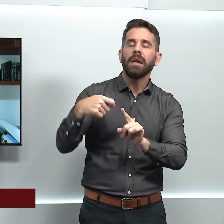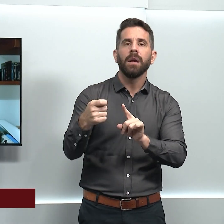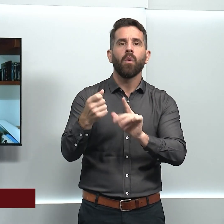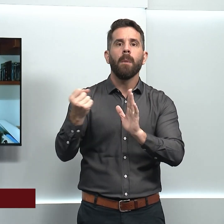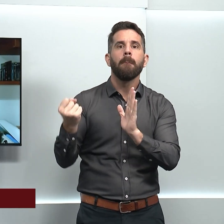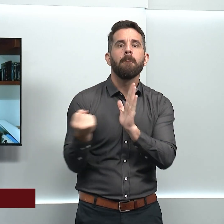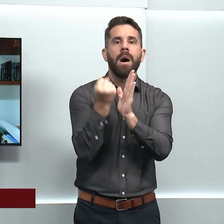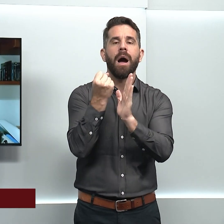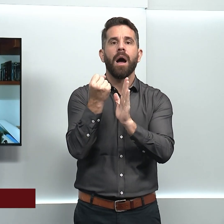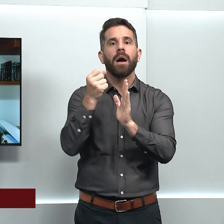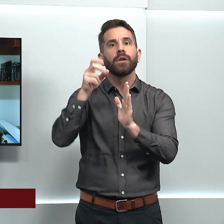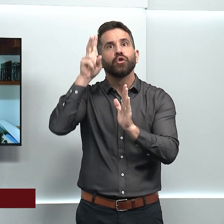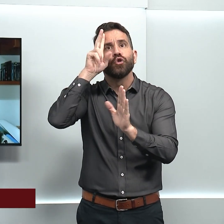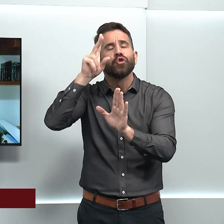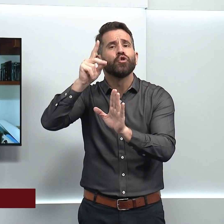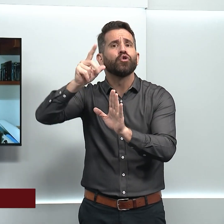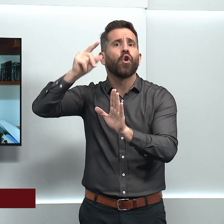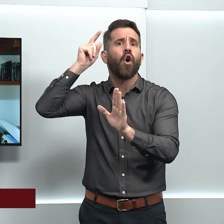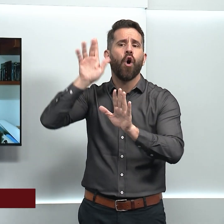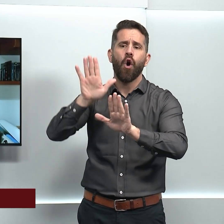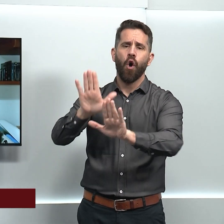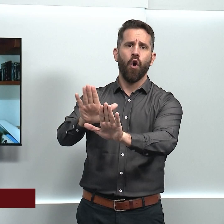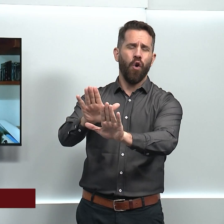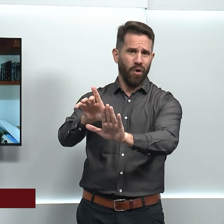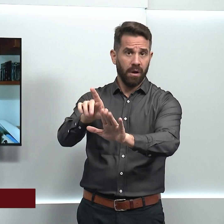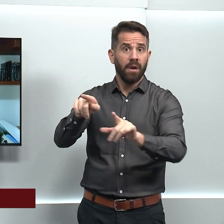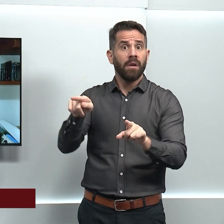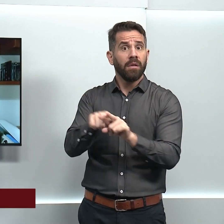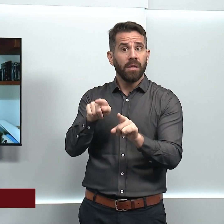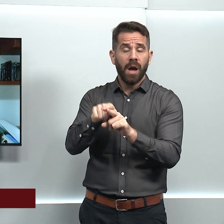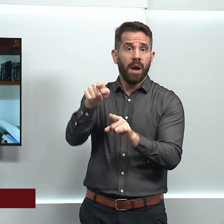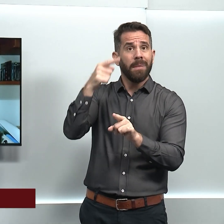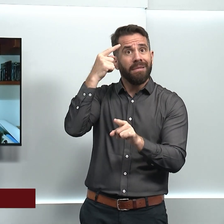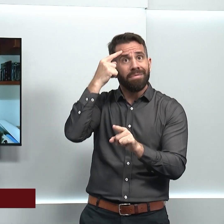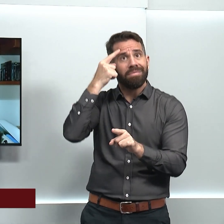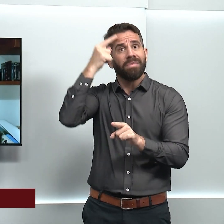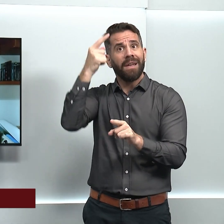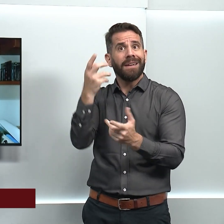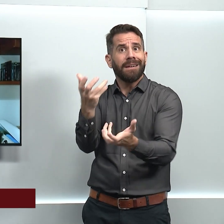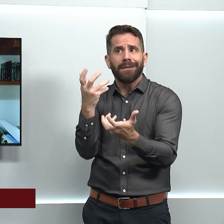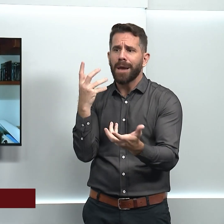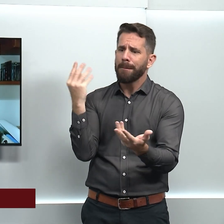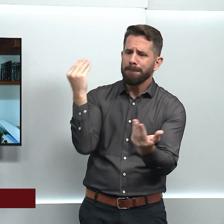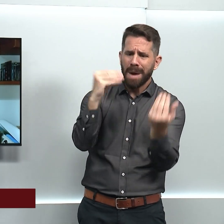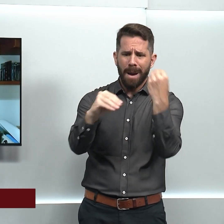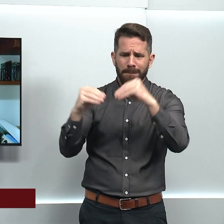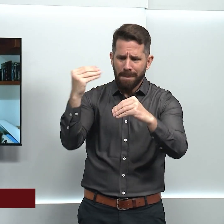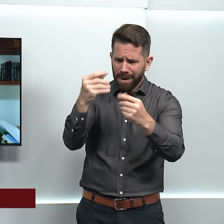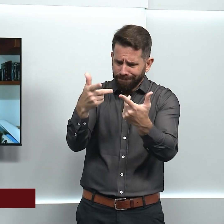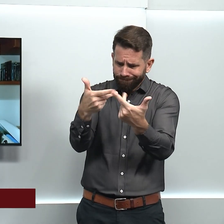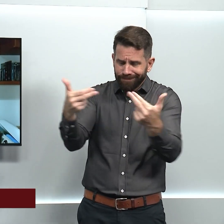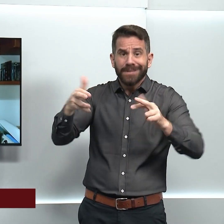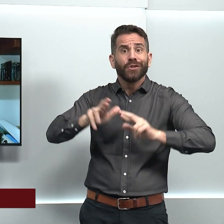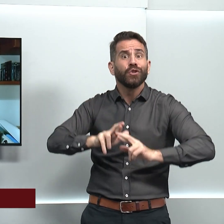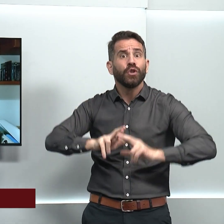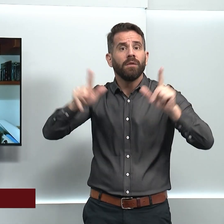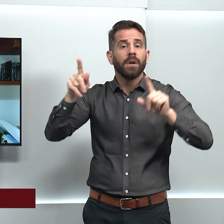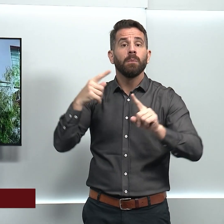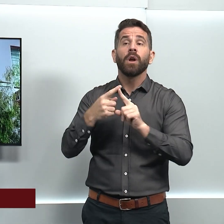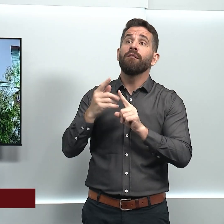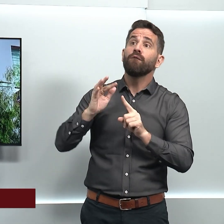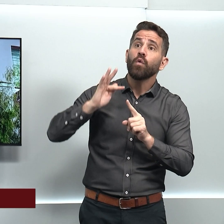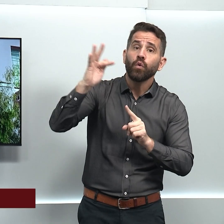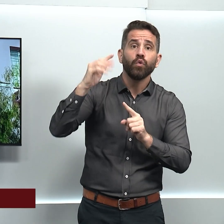você está preservando a ideia que foi colocada naquele tempo para que outras gerações possam ter